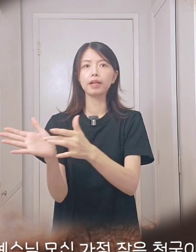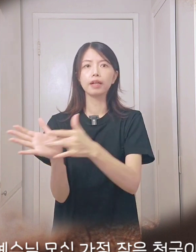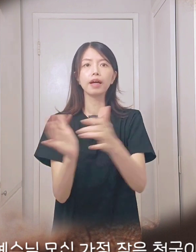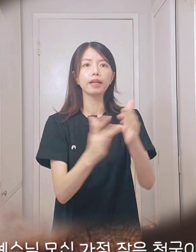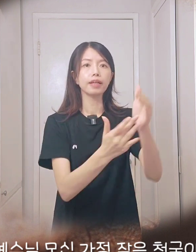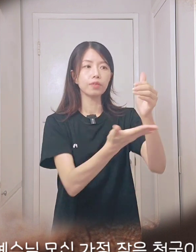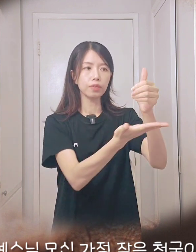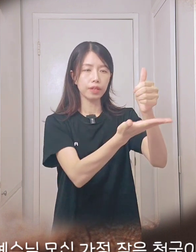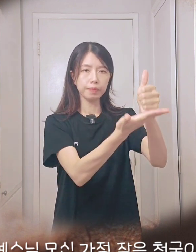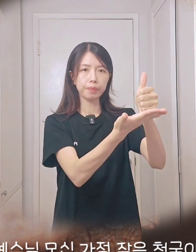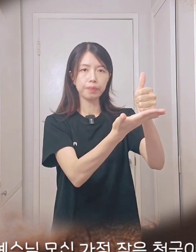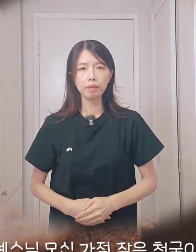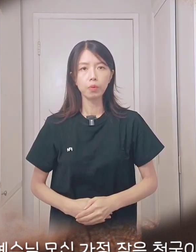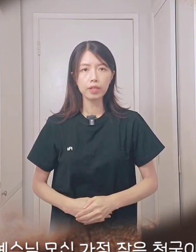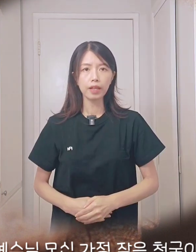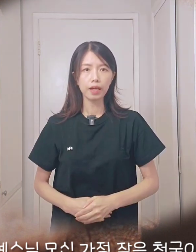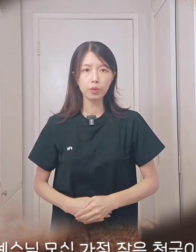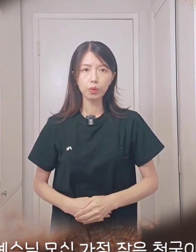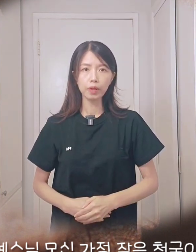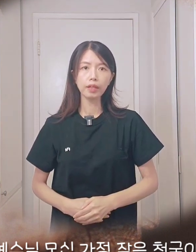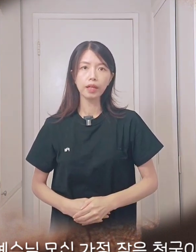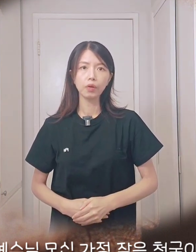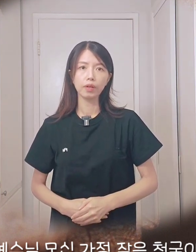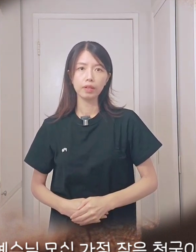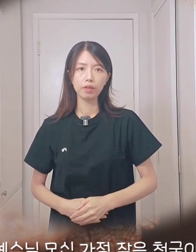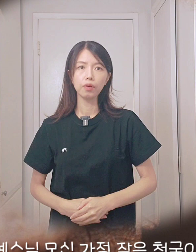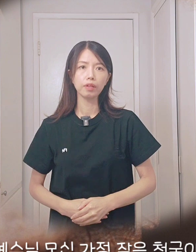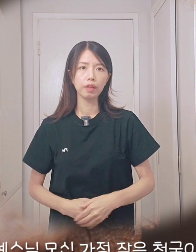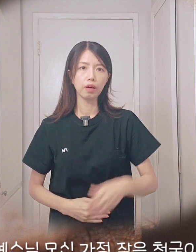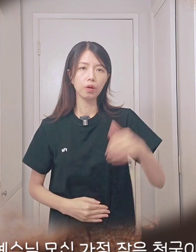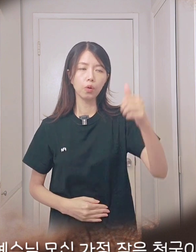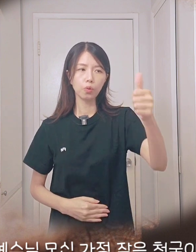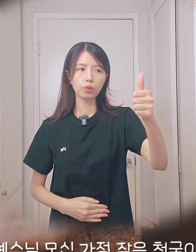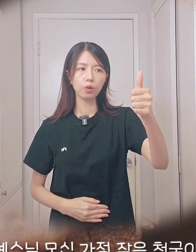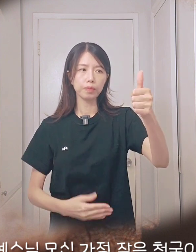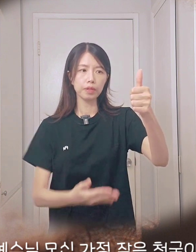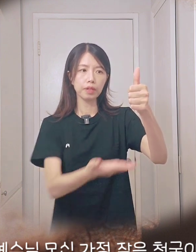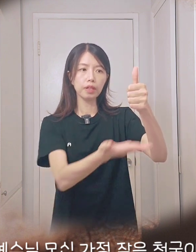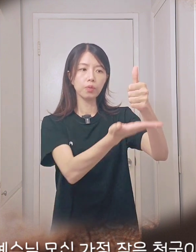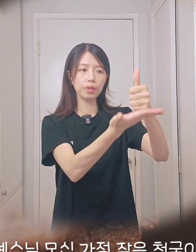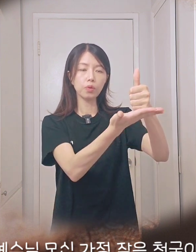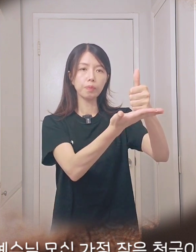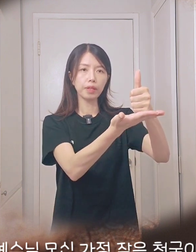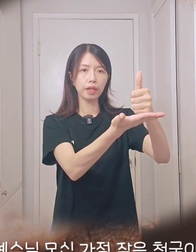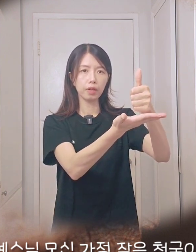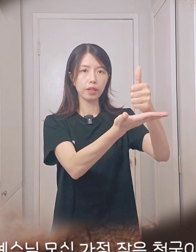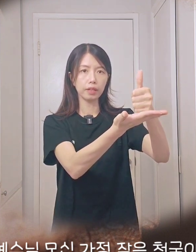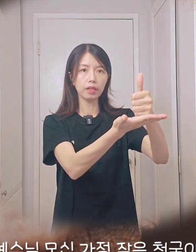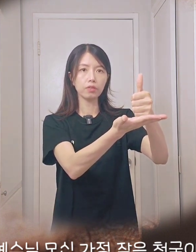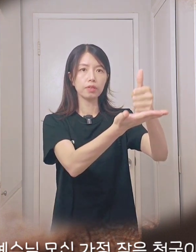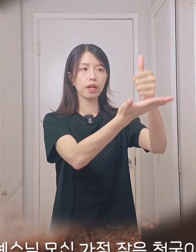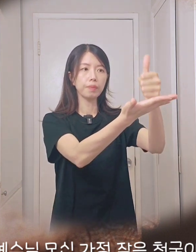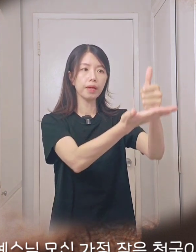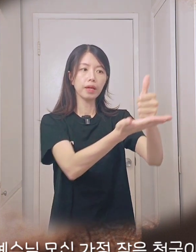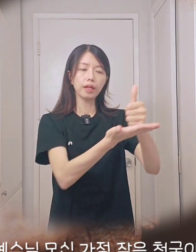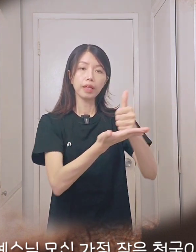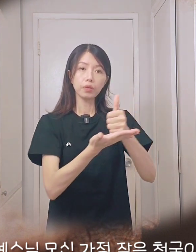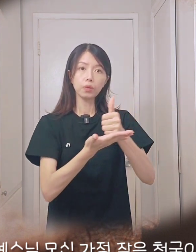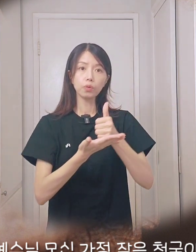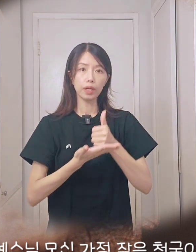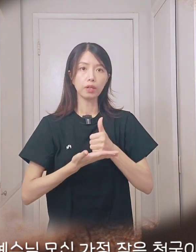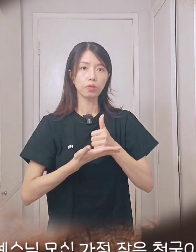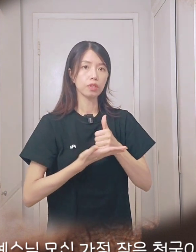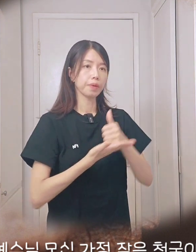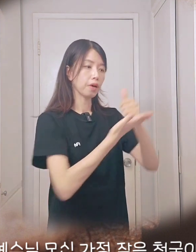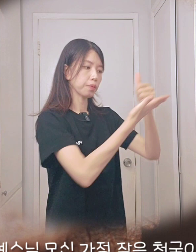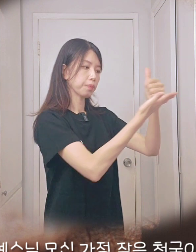됩니다. 예수님 모시다, 초대하다라고 한 뜻의 수어는요. 오른손 엄지를 왼손 바닥에 이렇게 닿게 해주신 다음에 내